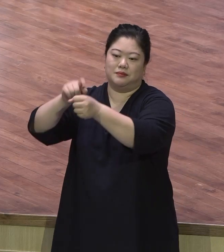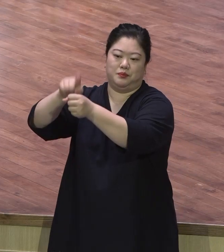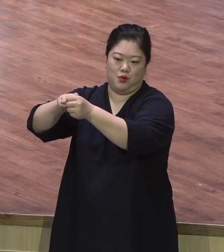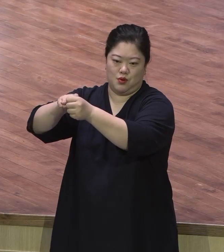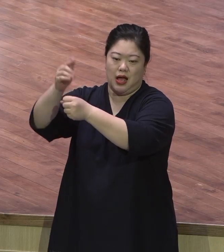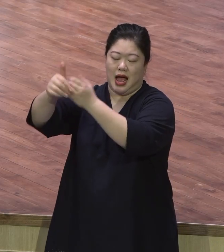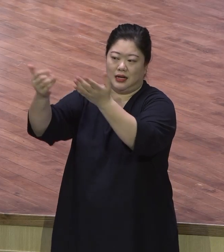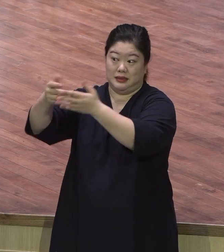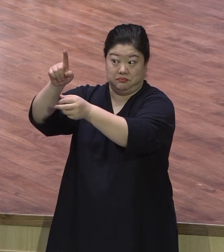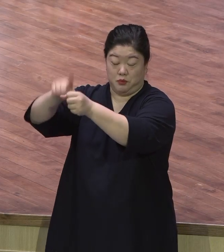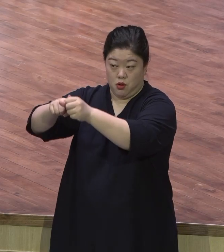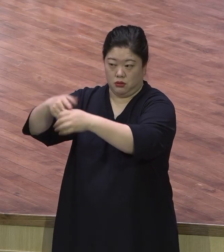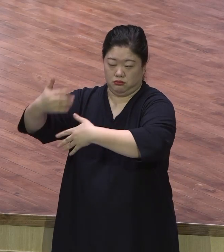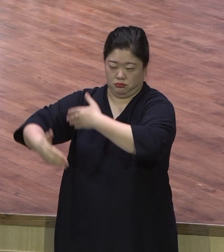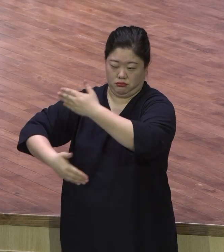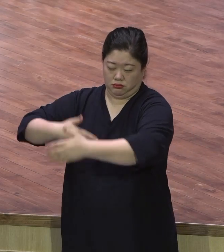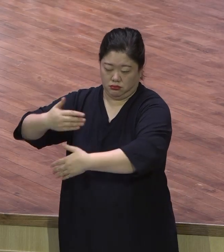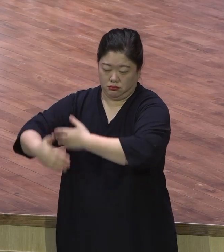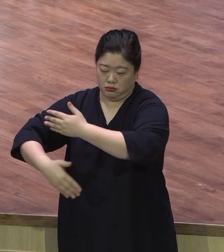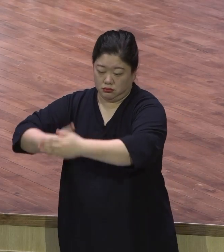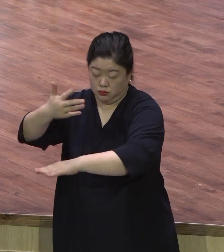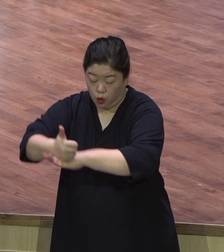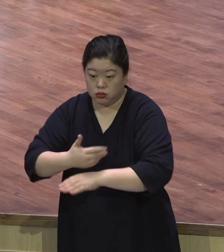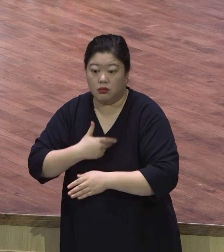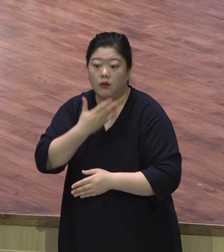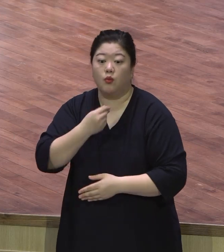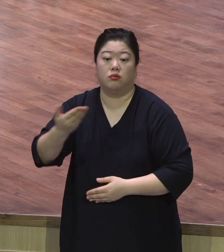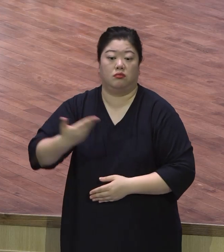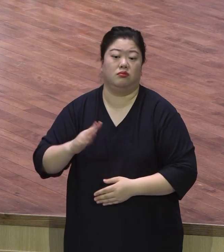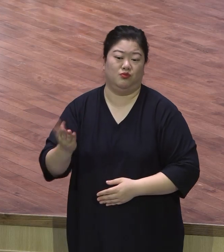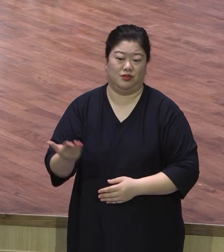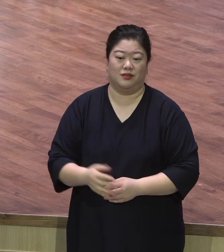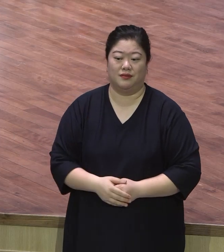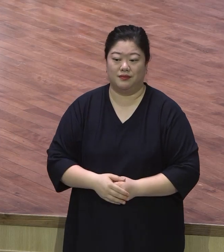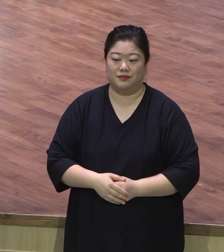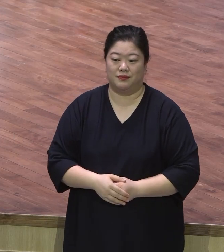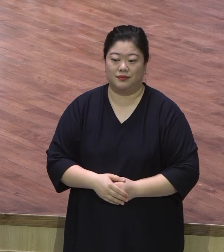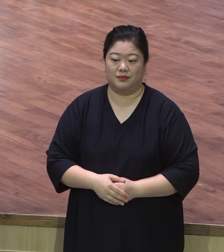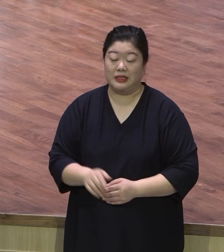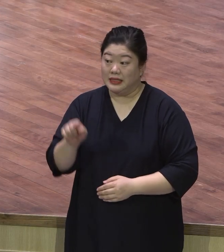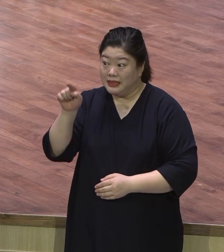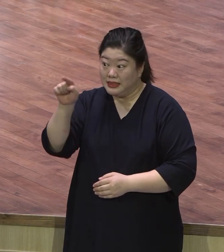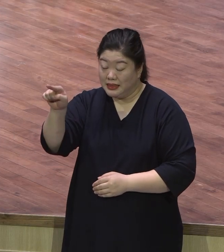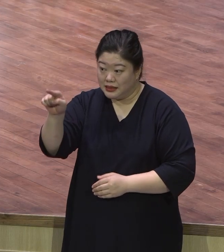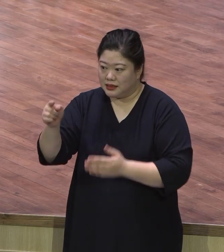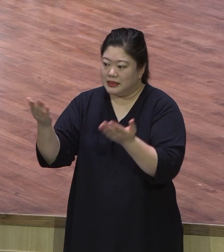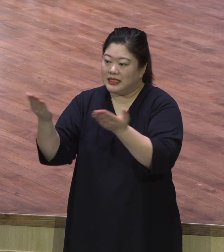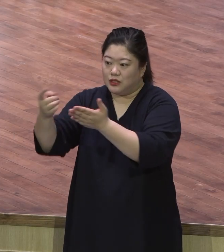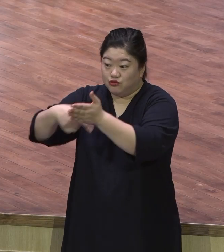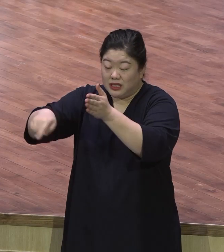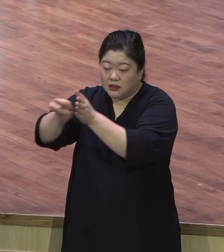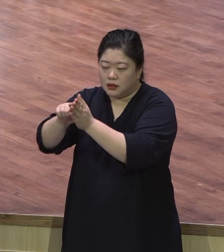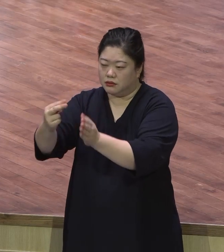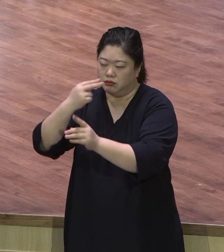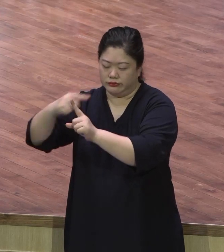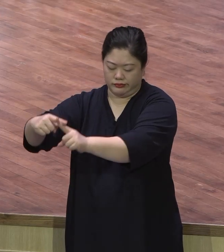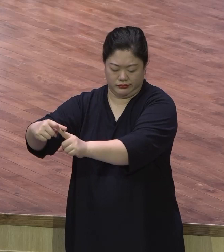영계성대 여러분 하나님의 일을 하는 것 거기에 생을 거는 것은요 결국은 여러분 여러분